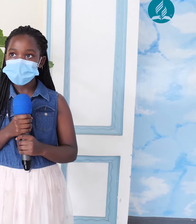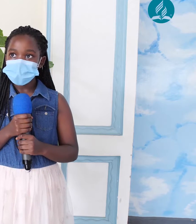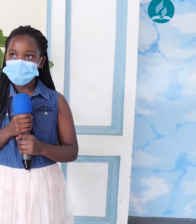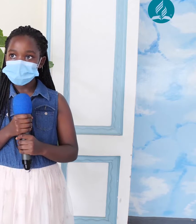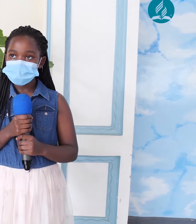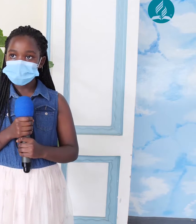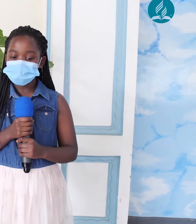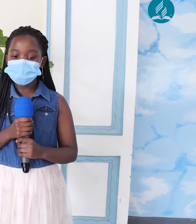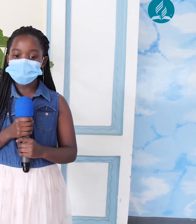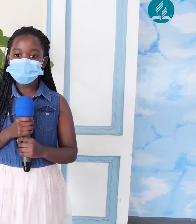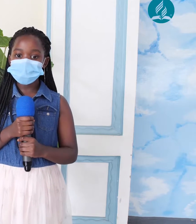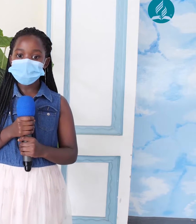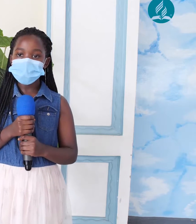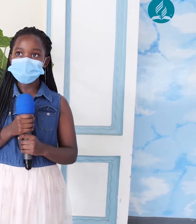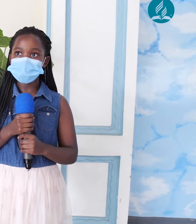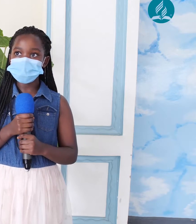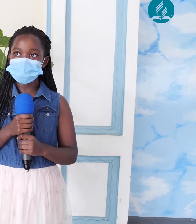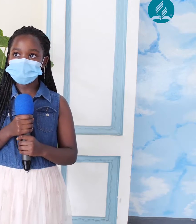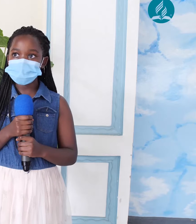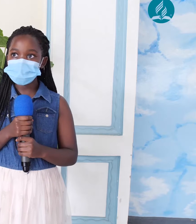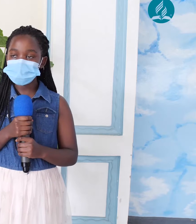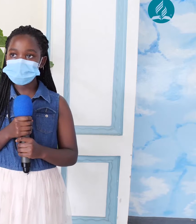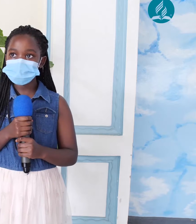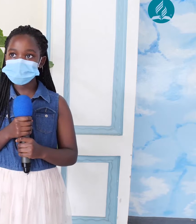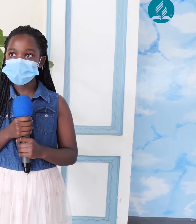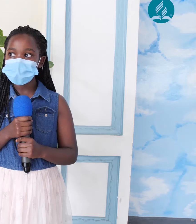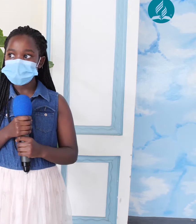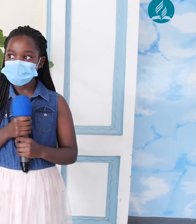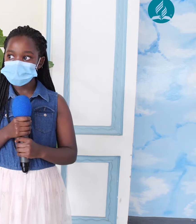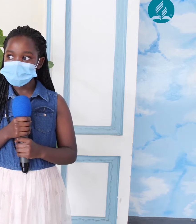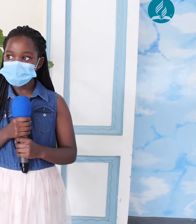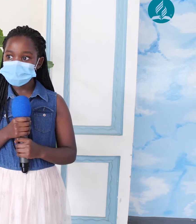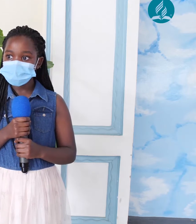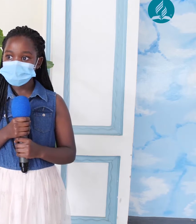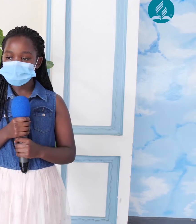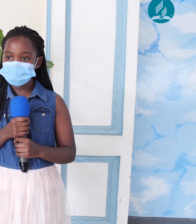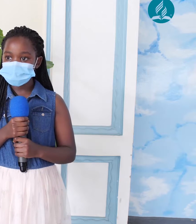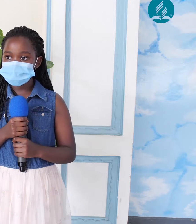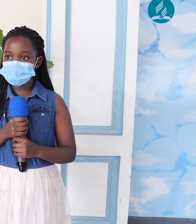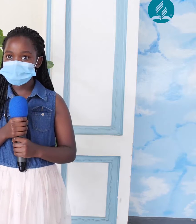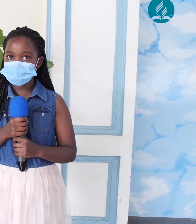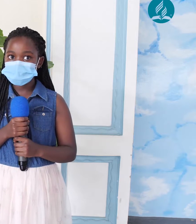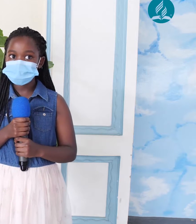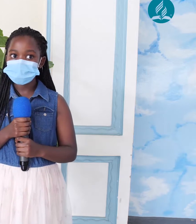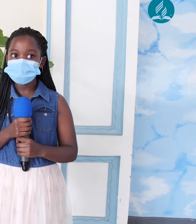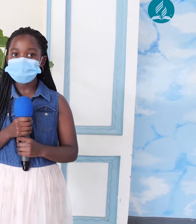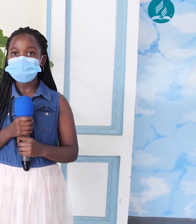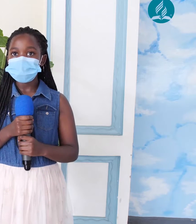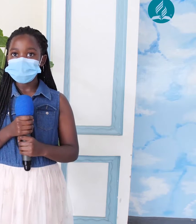yakomokaga na bene wabo, kuko uwo Mordekayi wamureze yari yaramwihanangirije